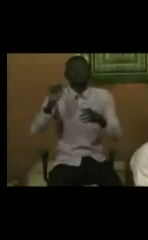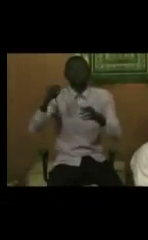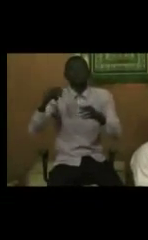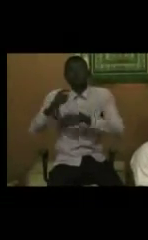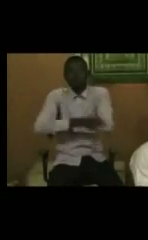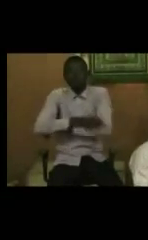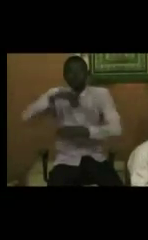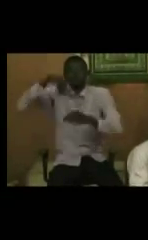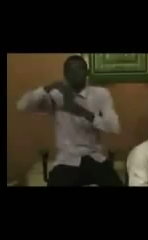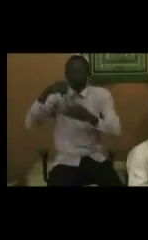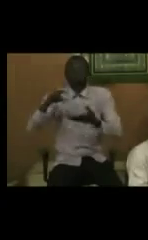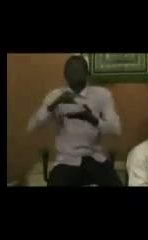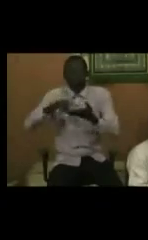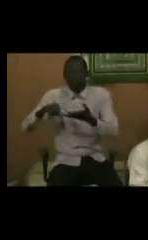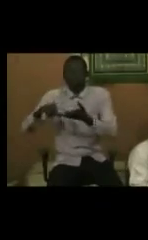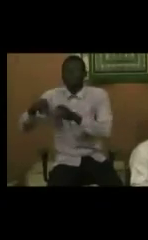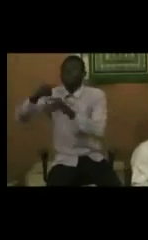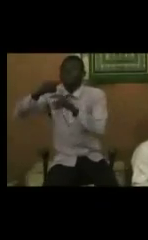oda